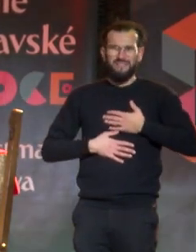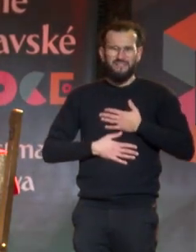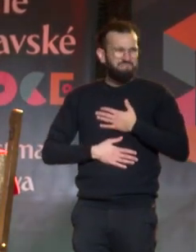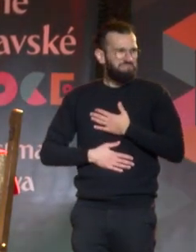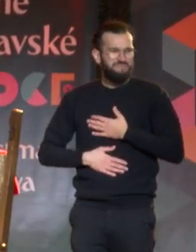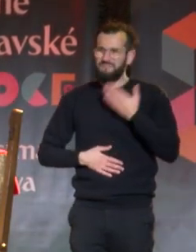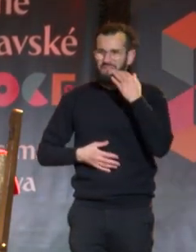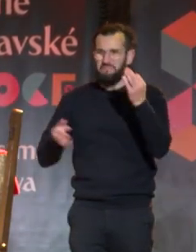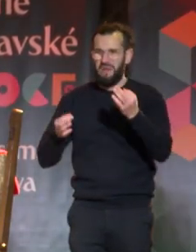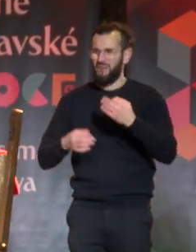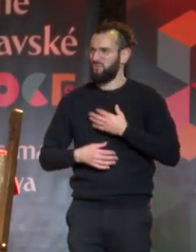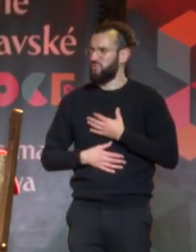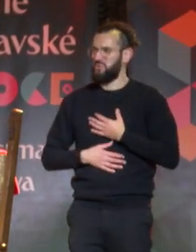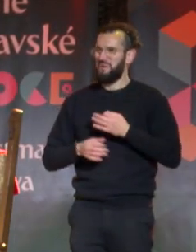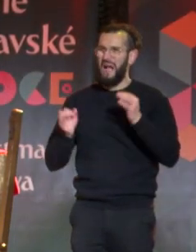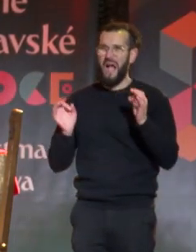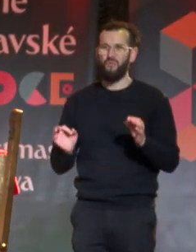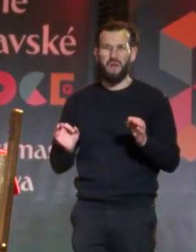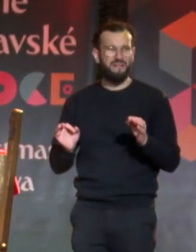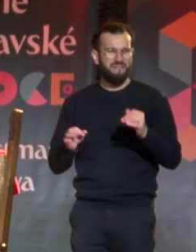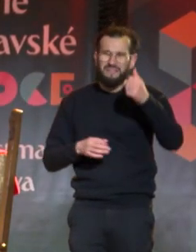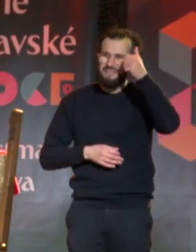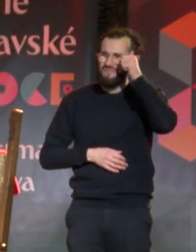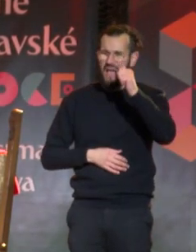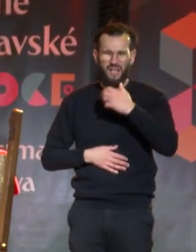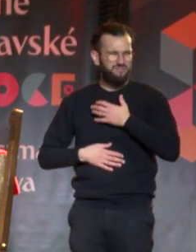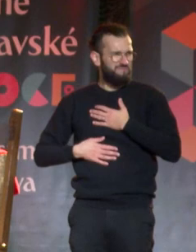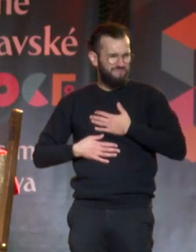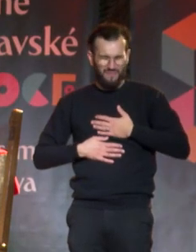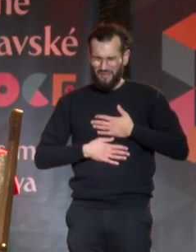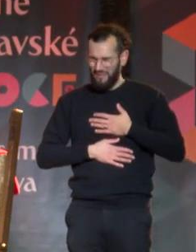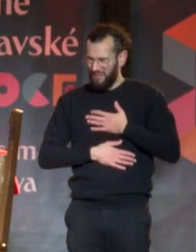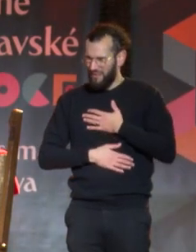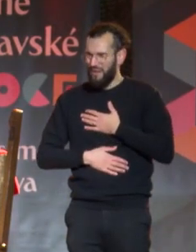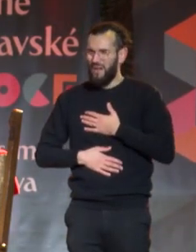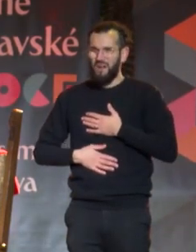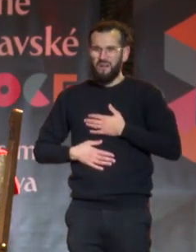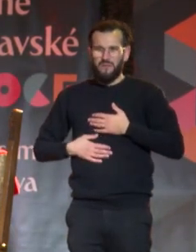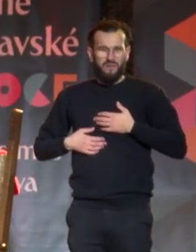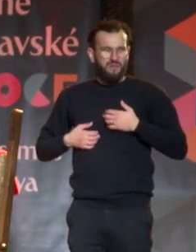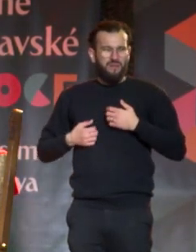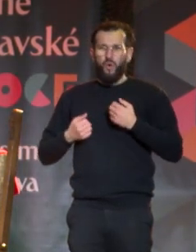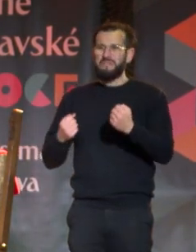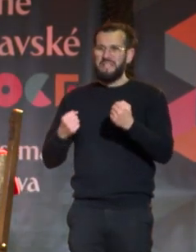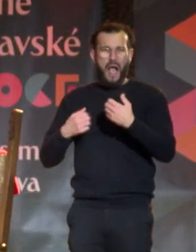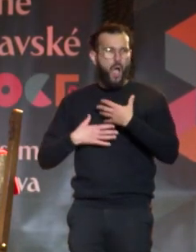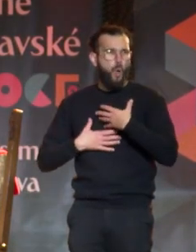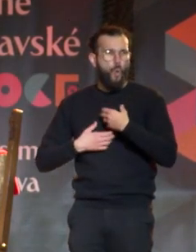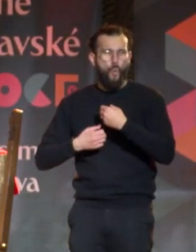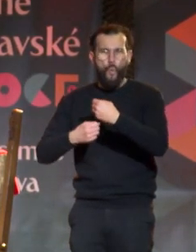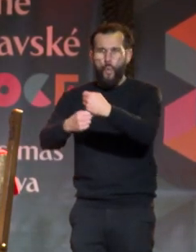je. Skrátka je to taký čudný závrat, ktorý z vás vyciciava silu.